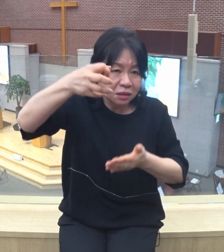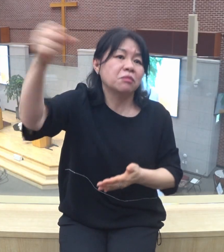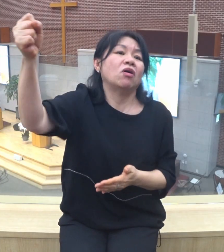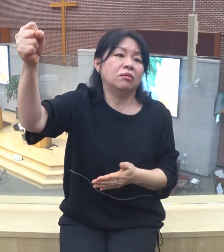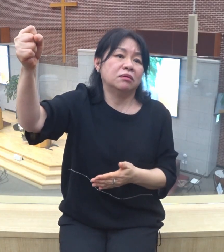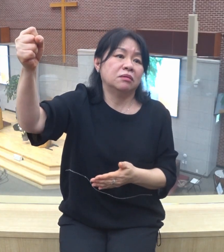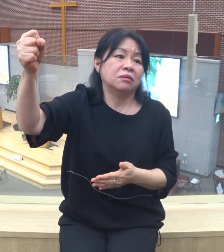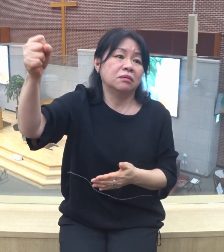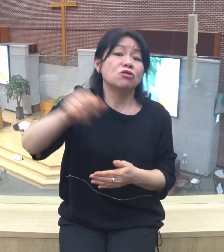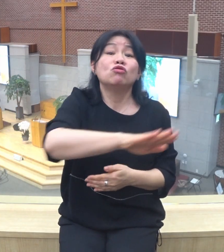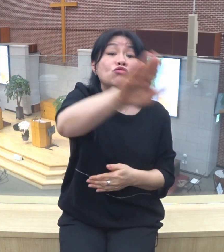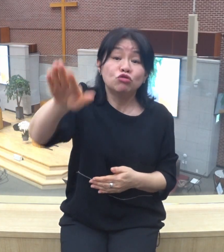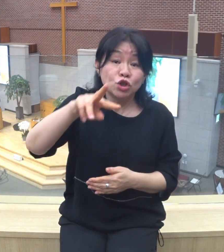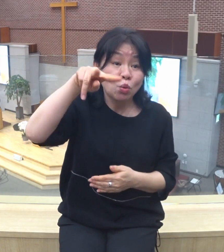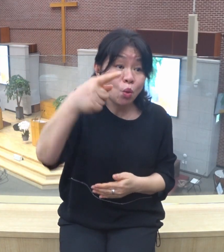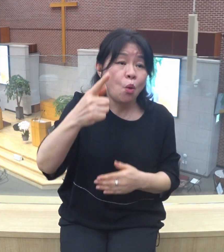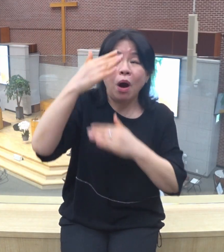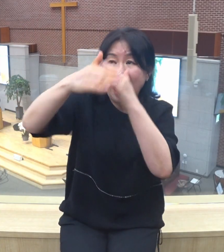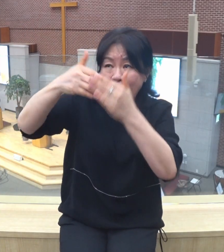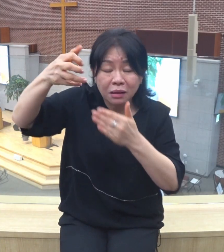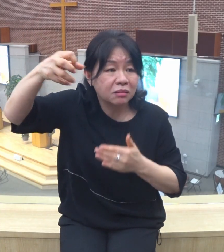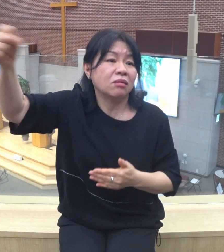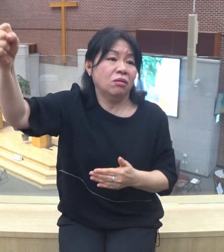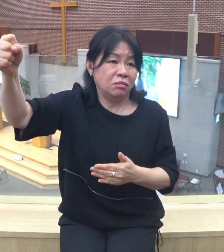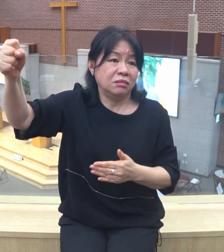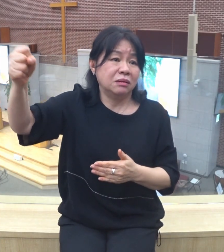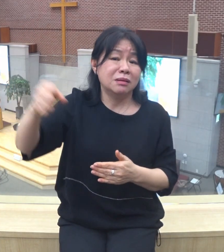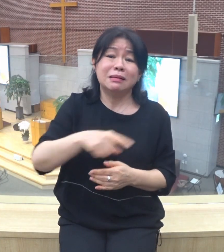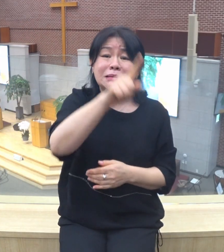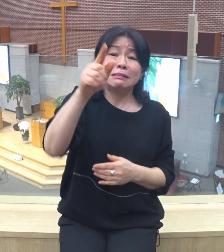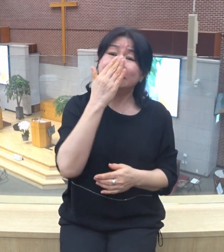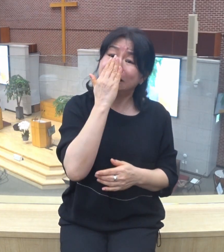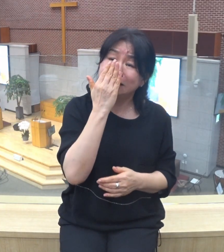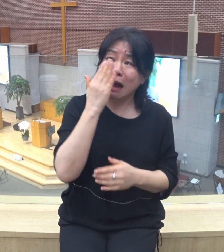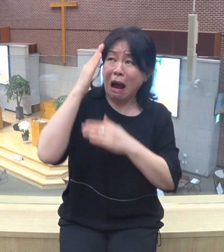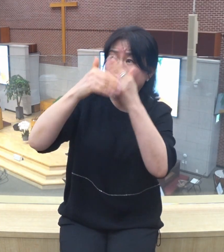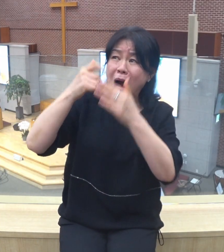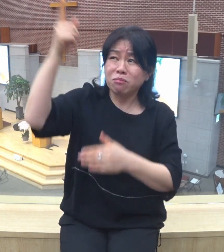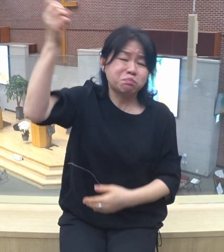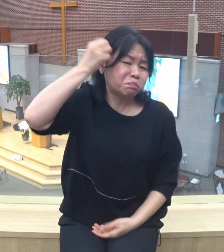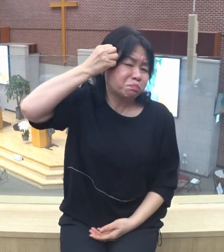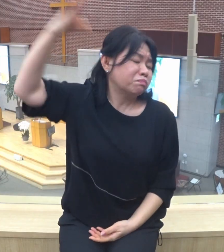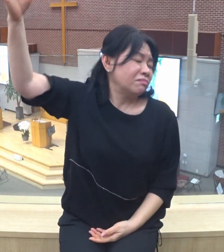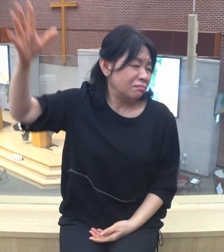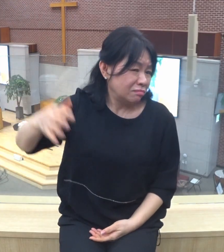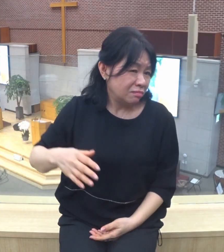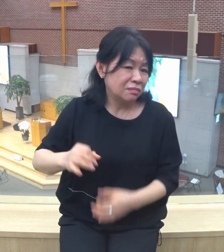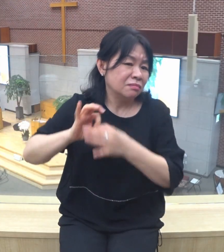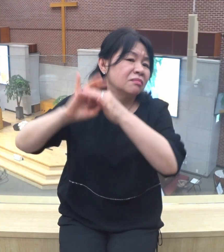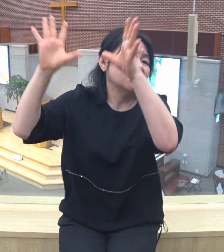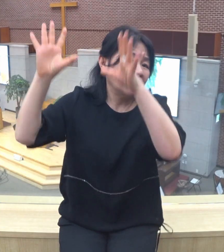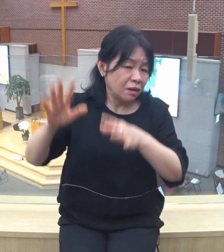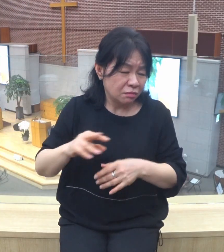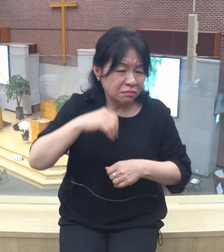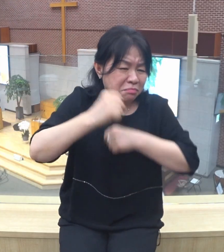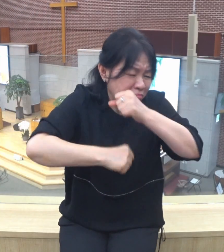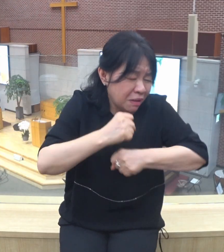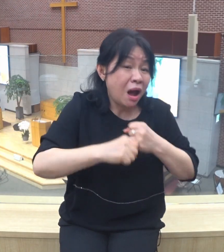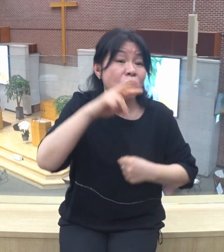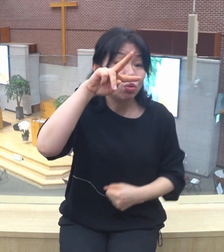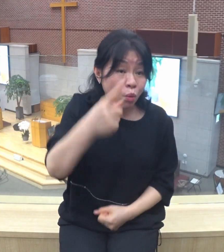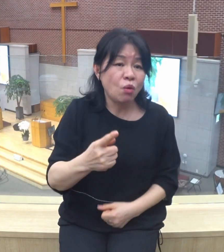이스라엘은 바벨론에 있고 하나님을 잊었어도 하나님께서 이스라엘아 너는 내 것이다 라고